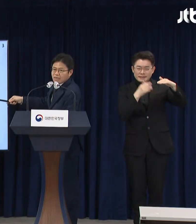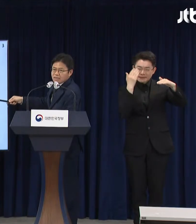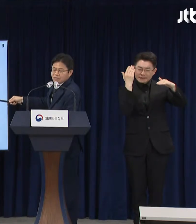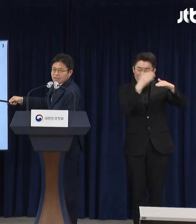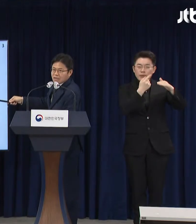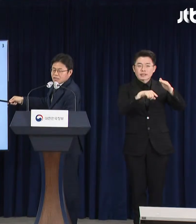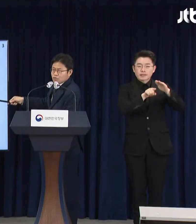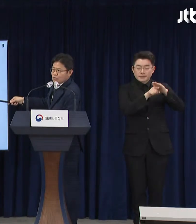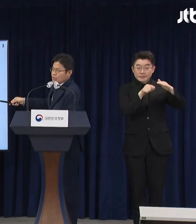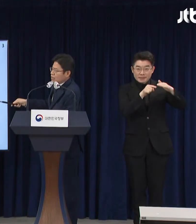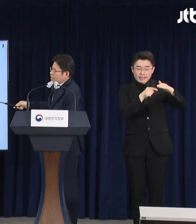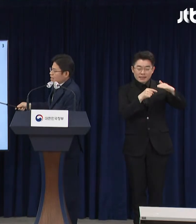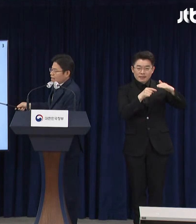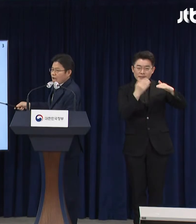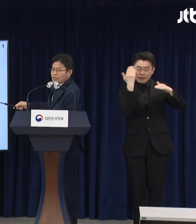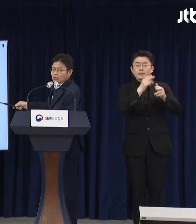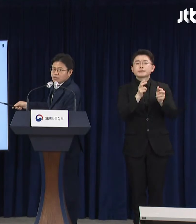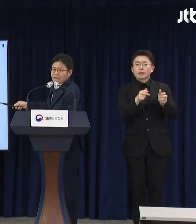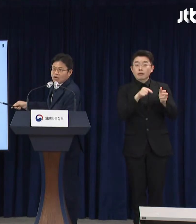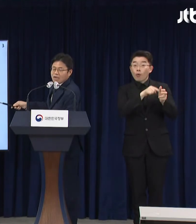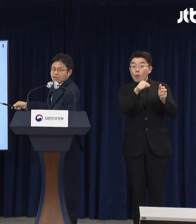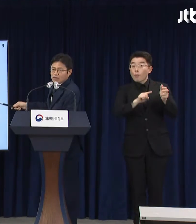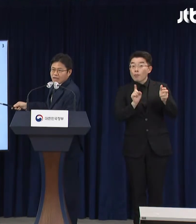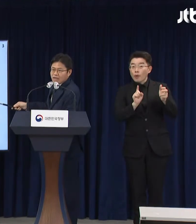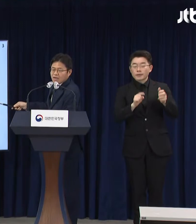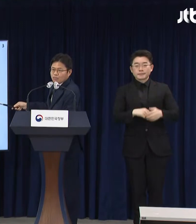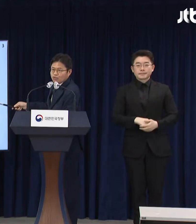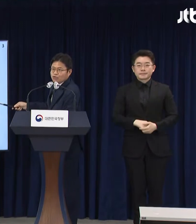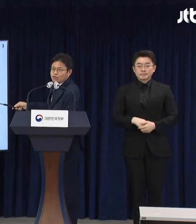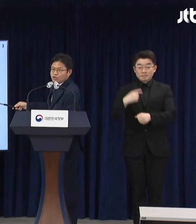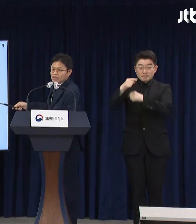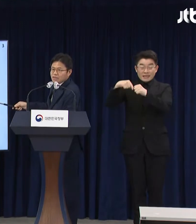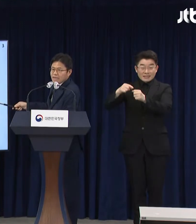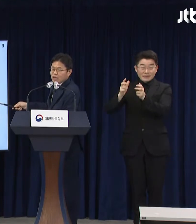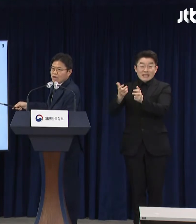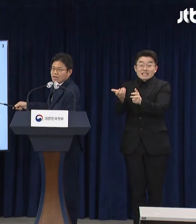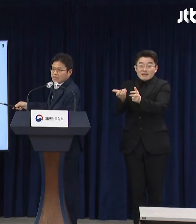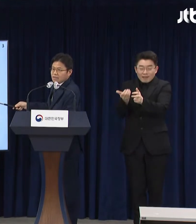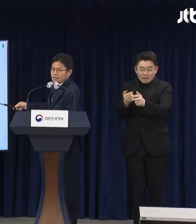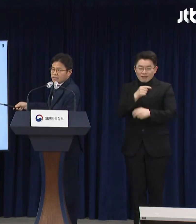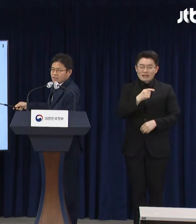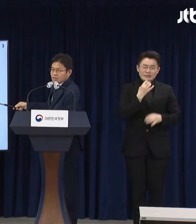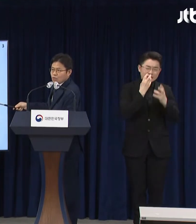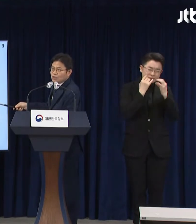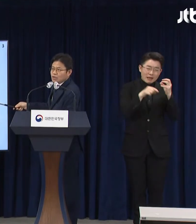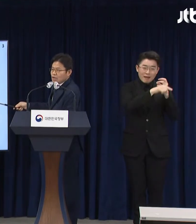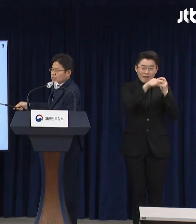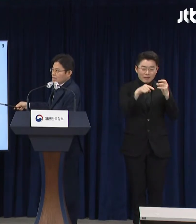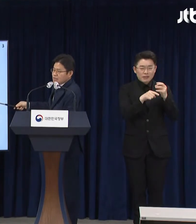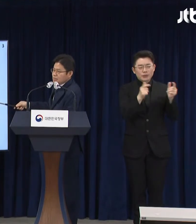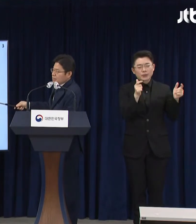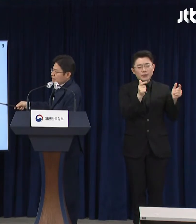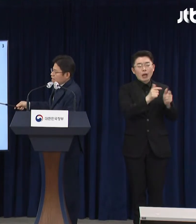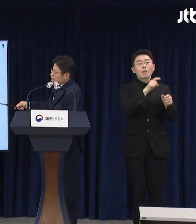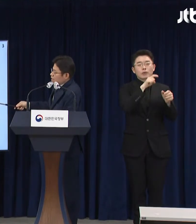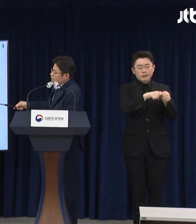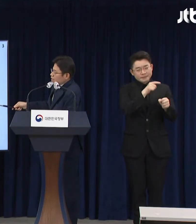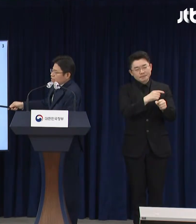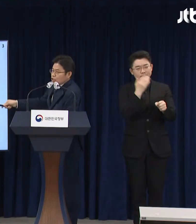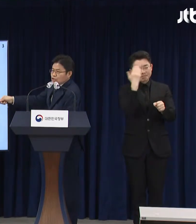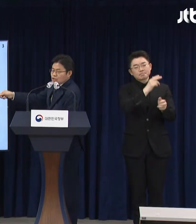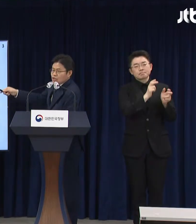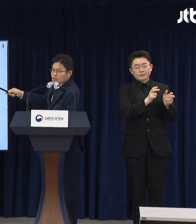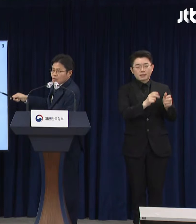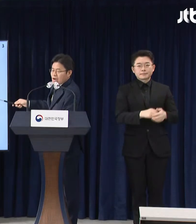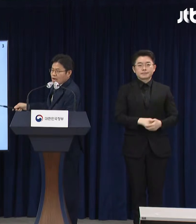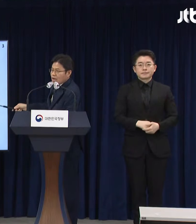전처리 설비가 있습니다. 이 부분은 핵종을 제거하기 전에 부유물질을 제거하는 공정이라고 생각하시면 됩니다.